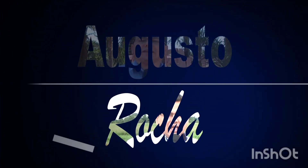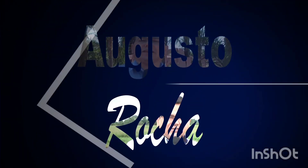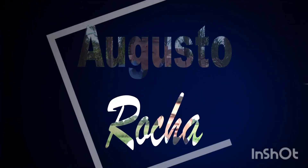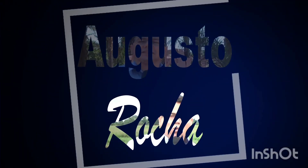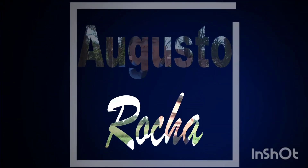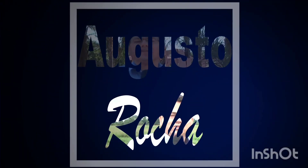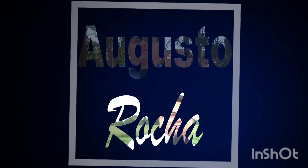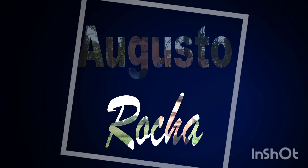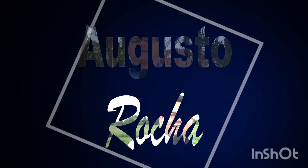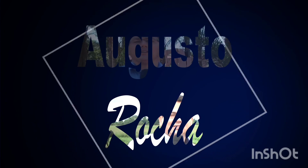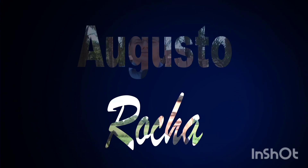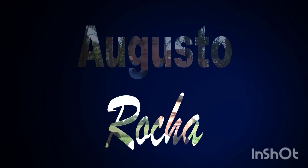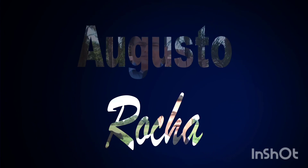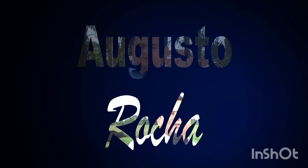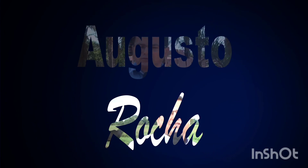E aí